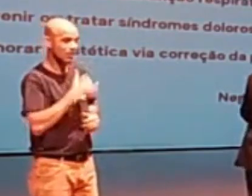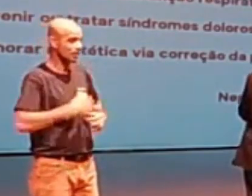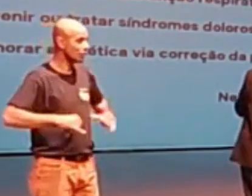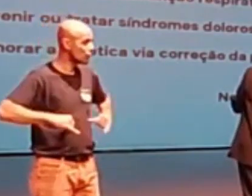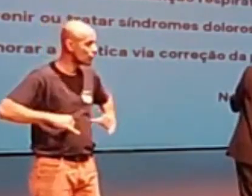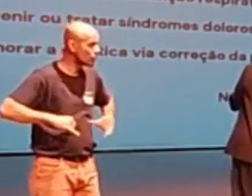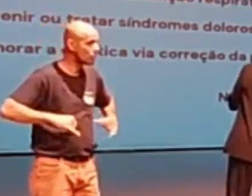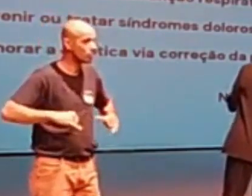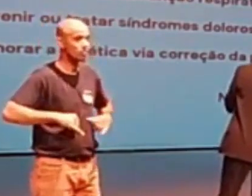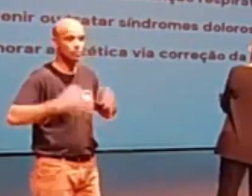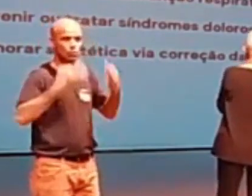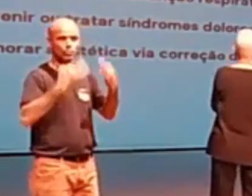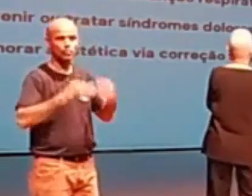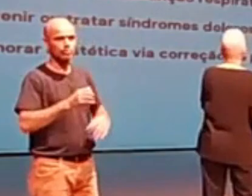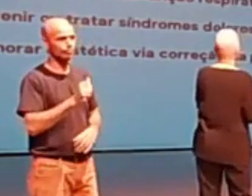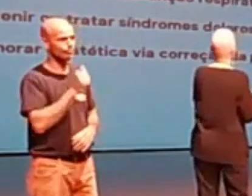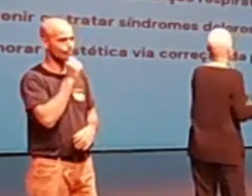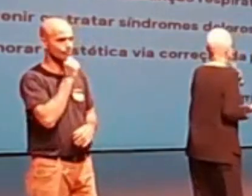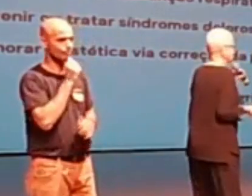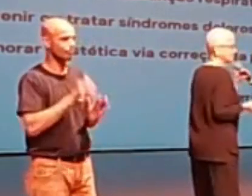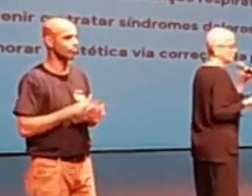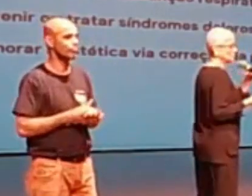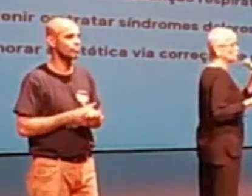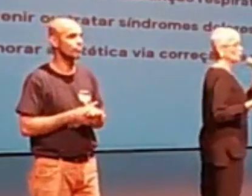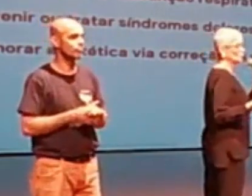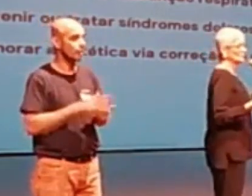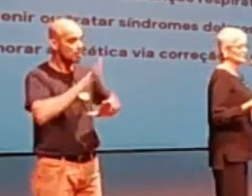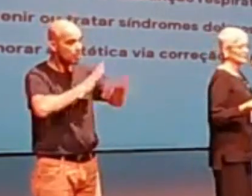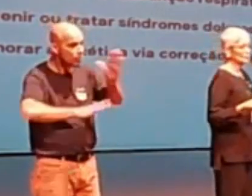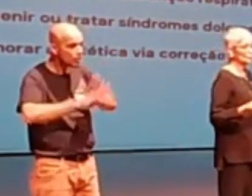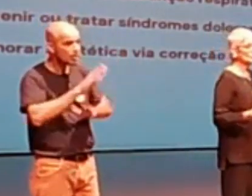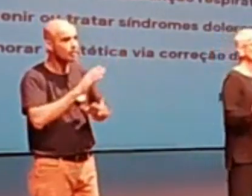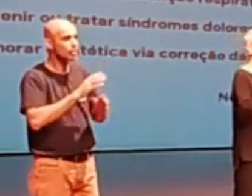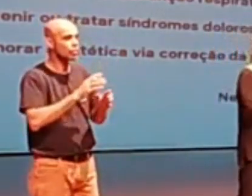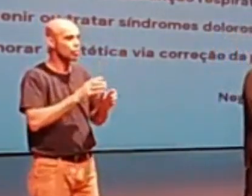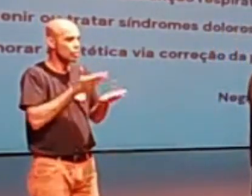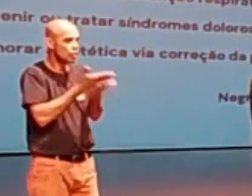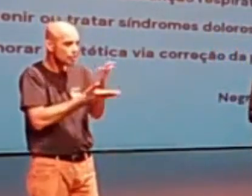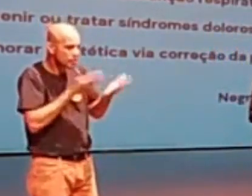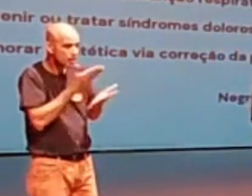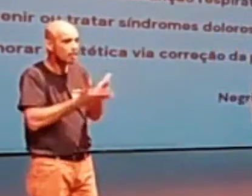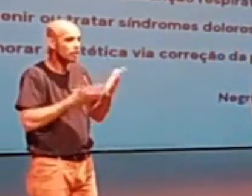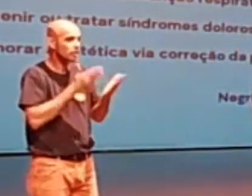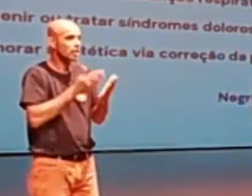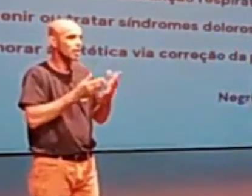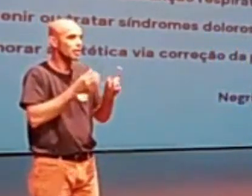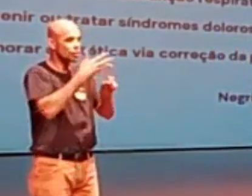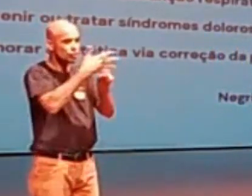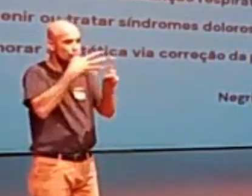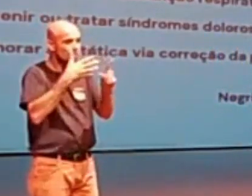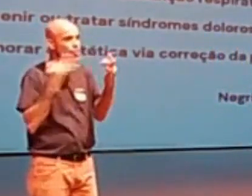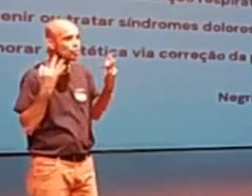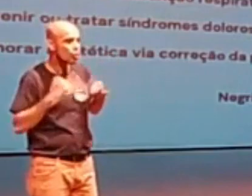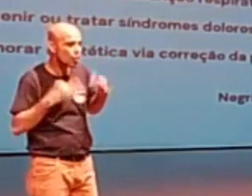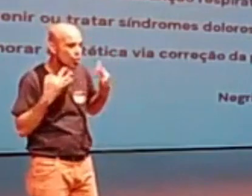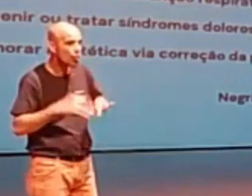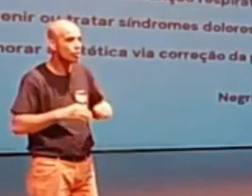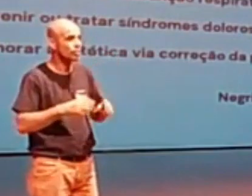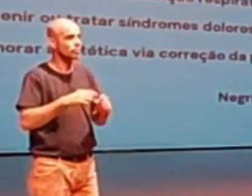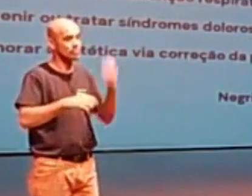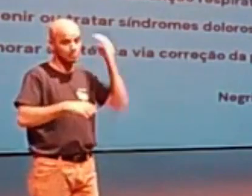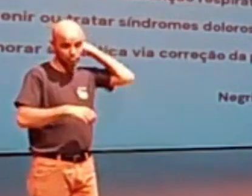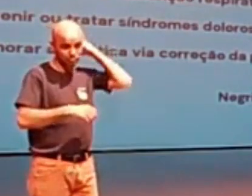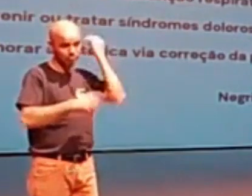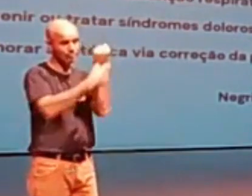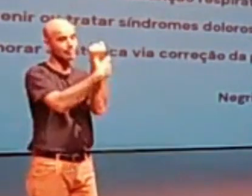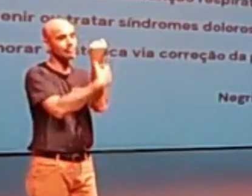justo. Prevenir ou tratar síndromes dolorosas da coluna, isso é importante porque na